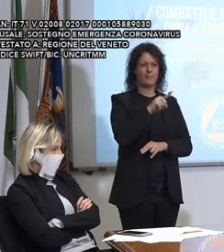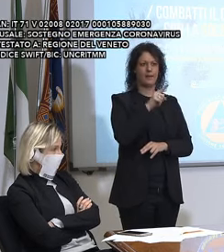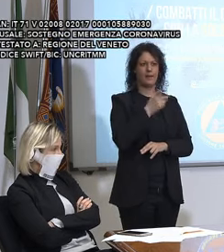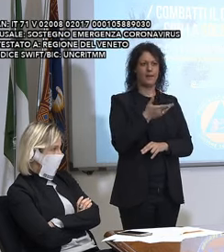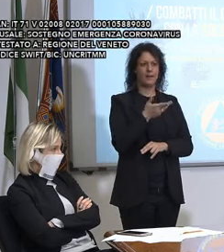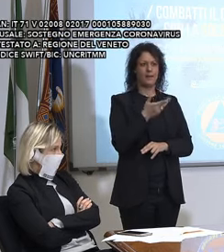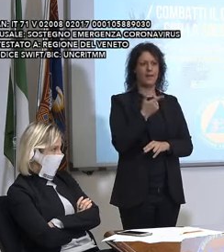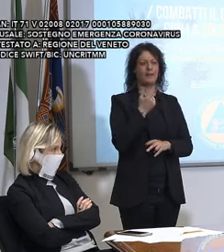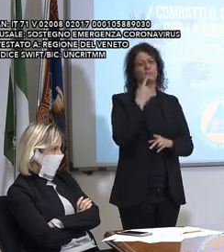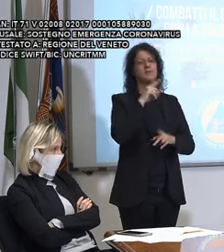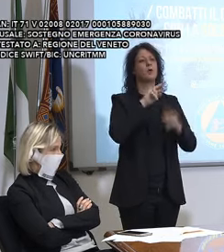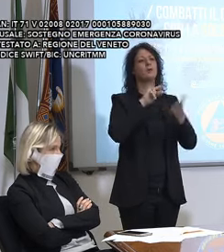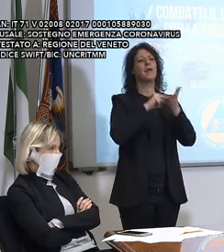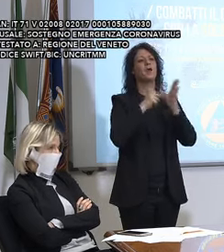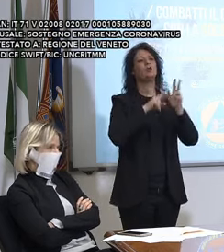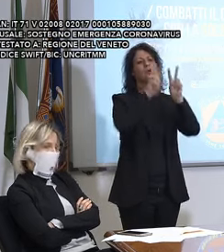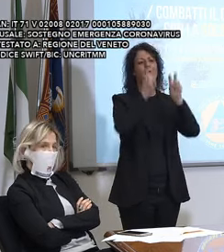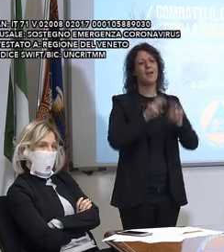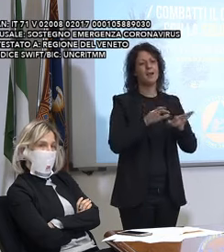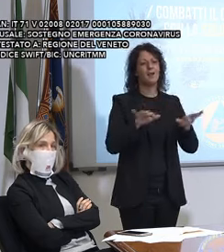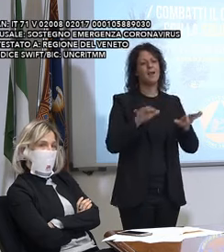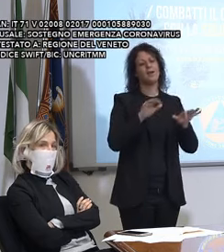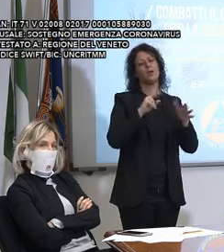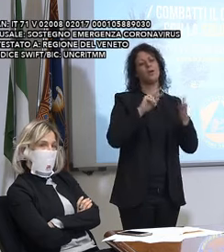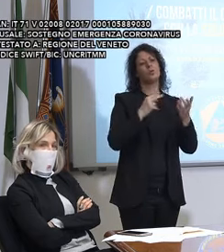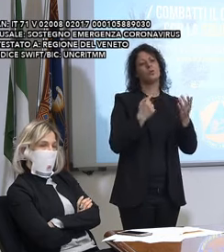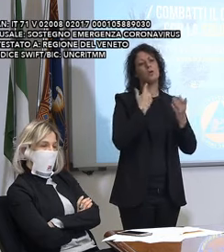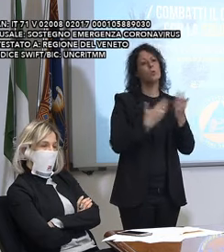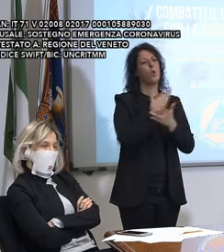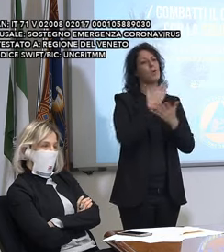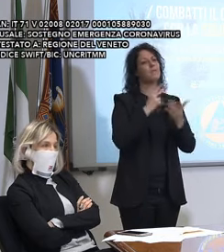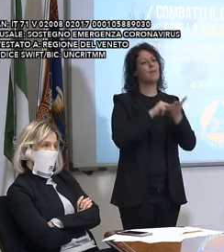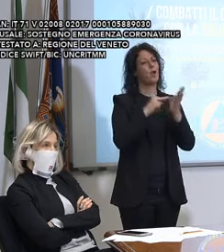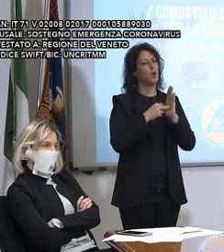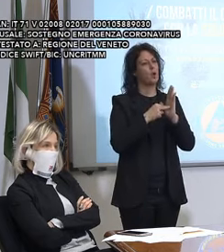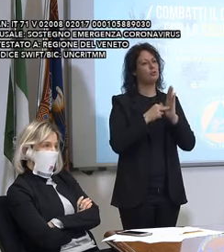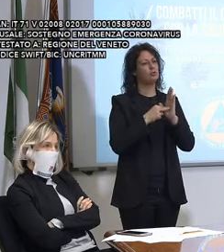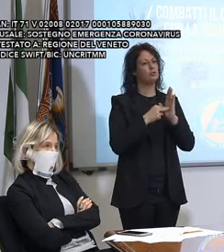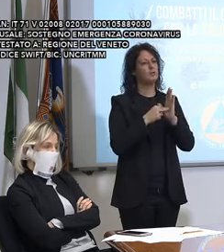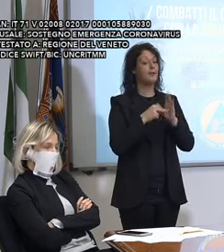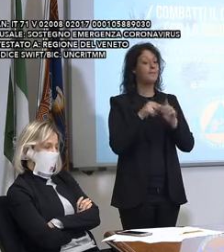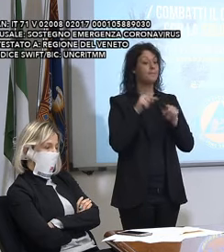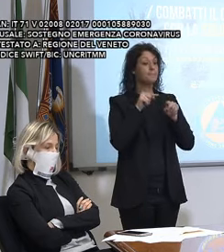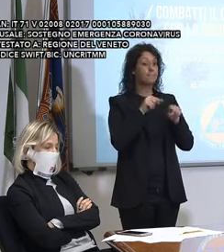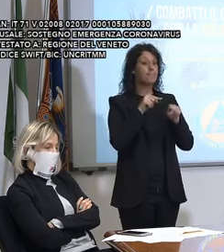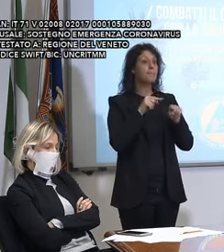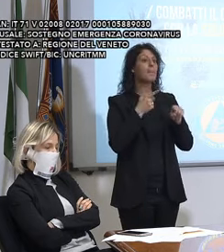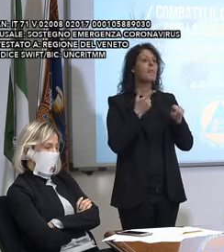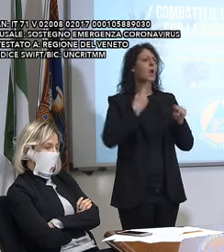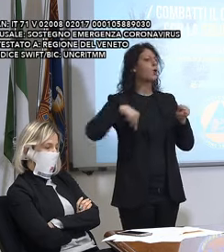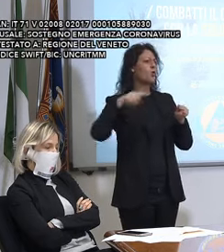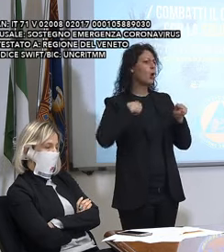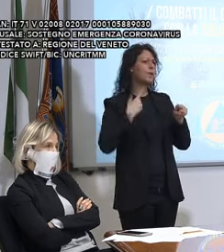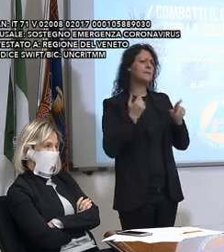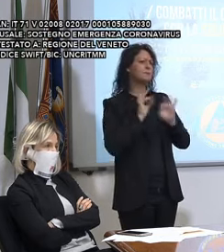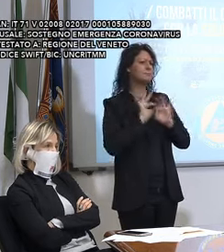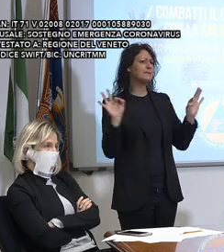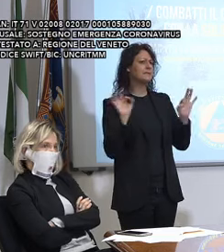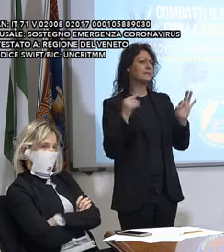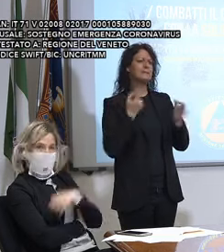per l'information technology e tutte queste nuove tecnologie, che porti assolutamente la nostra disponibilità a